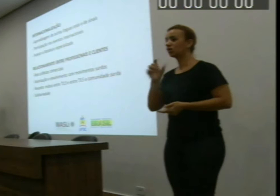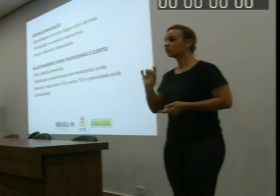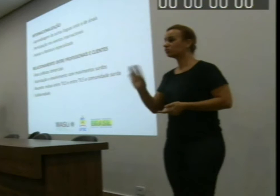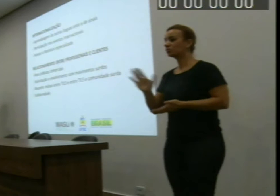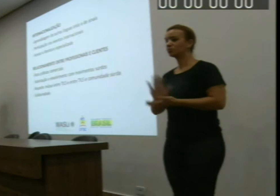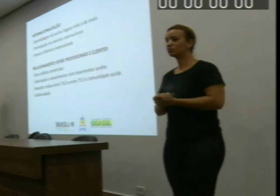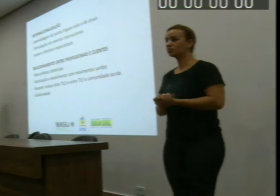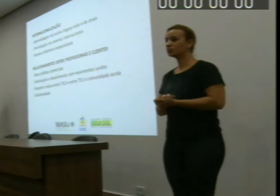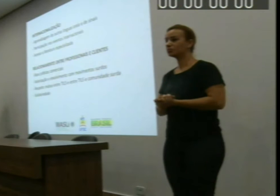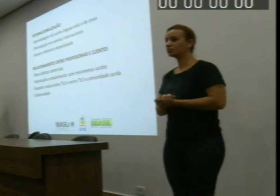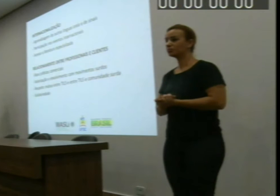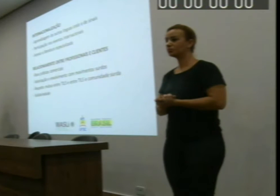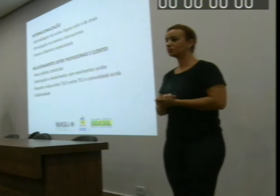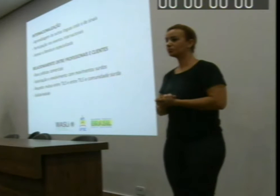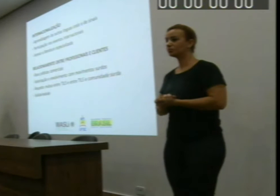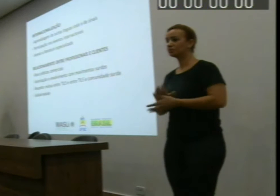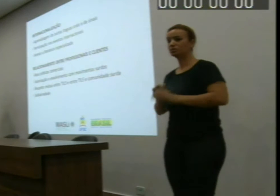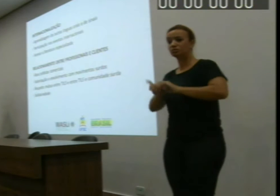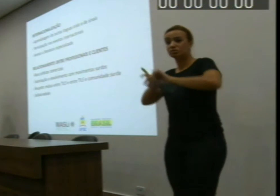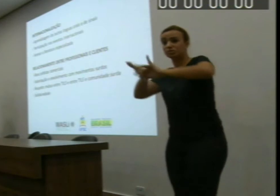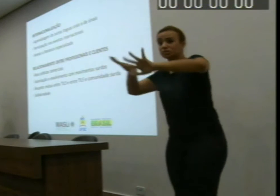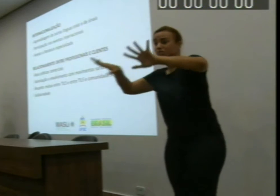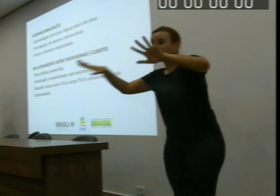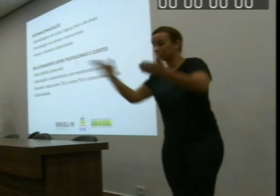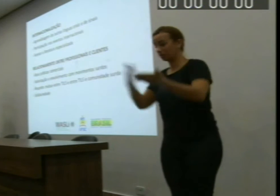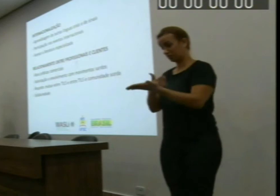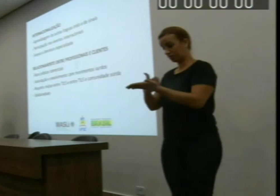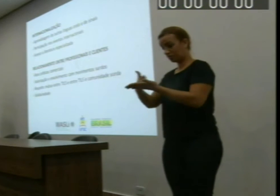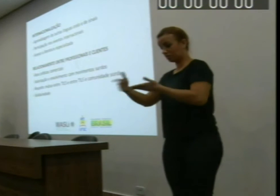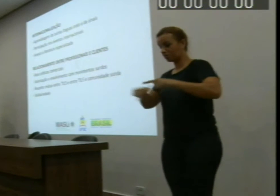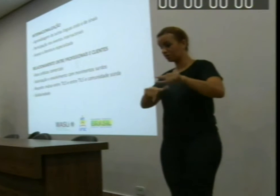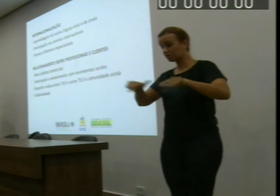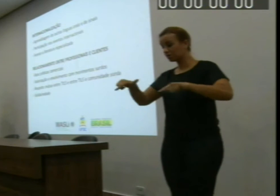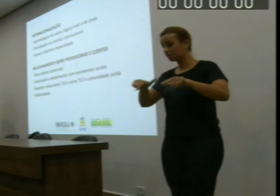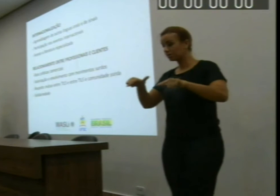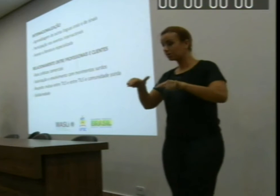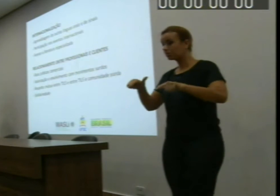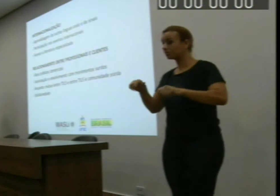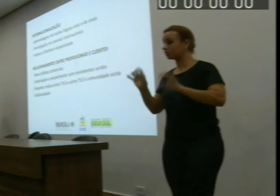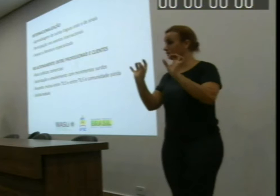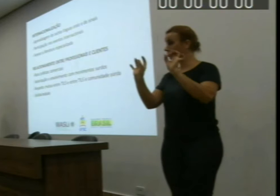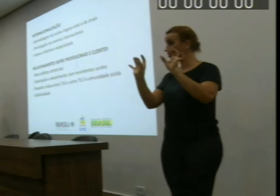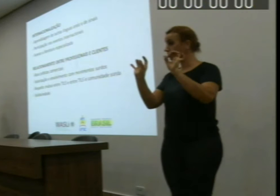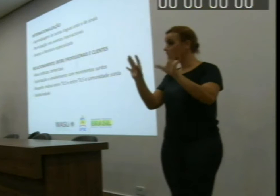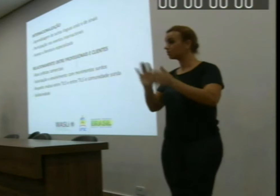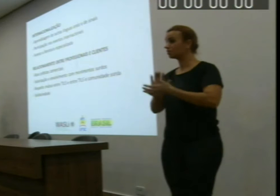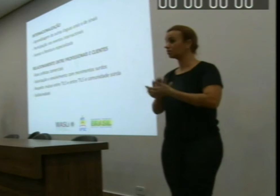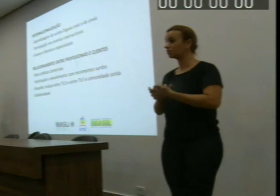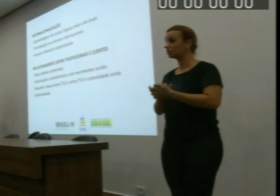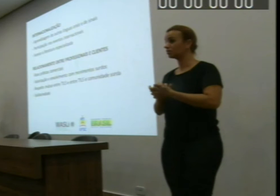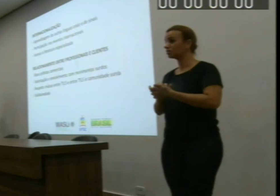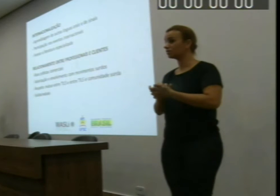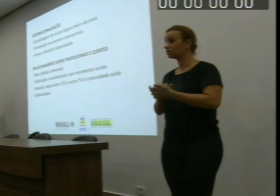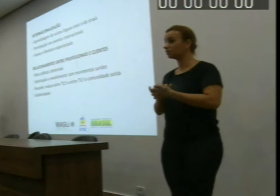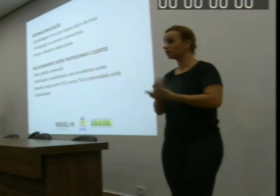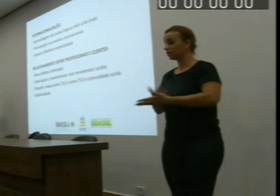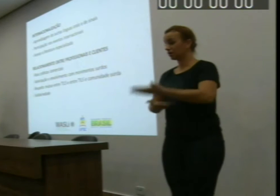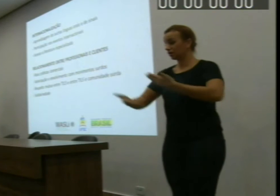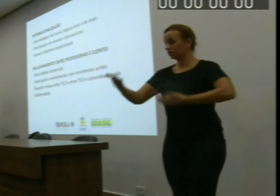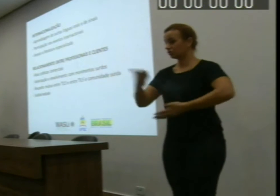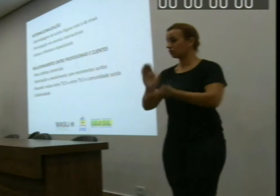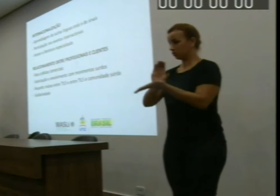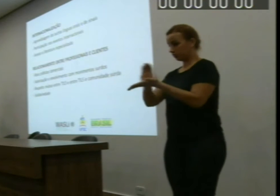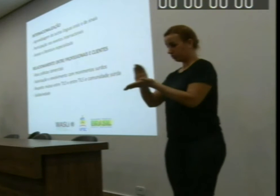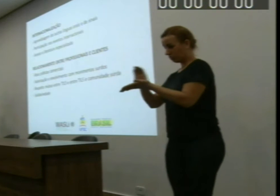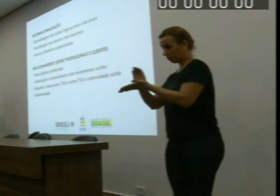trabalhar mais o geral da interpretação de começar a trabalhar questões muito específicas atuação do interprete em conferência atuação do